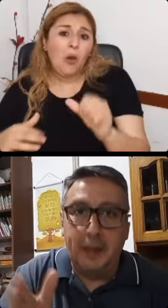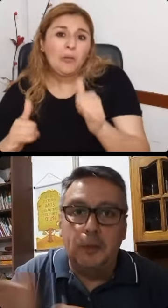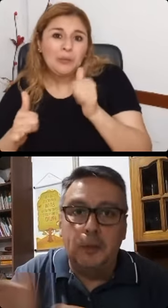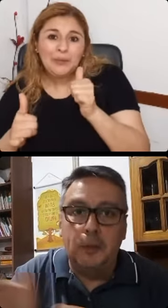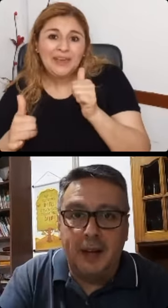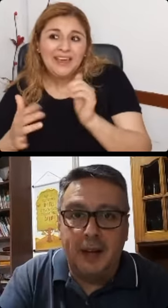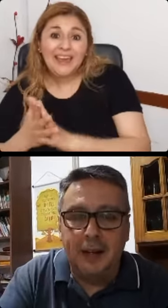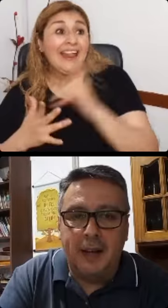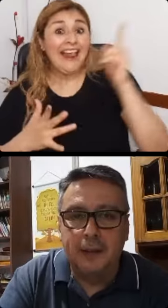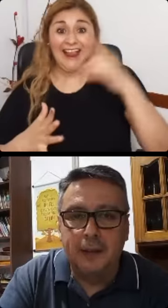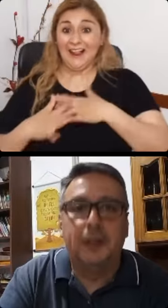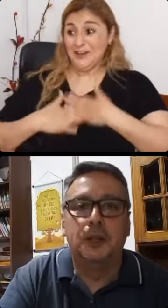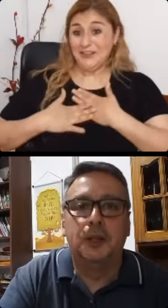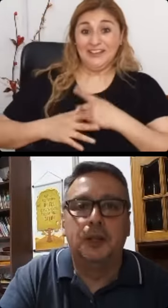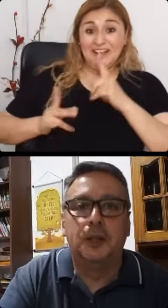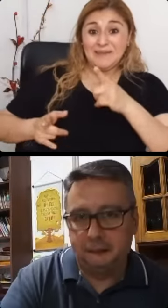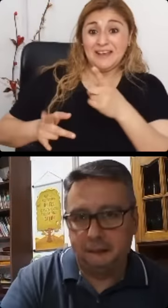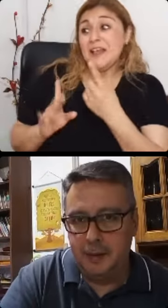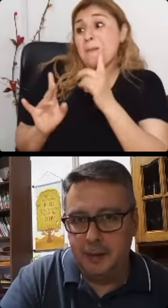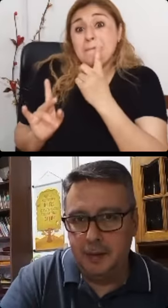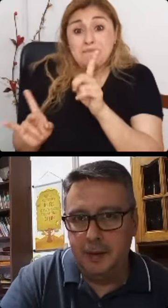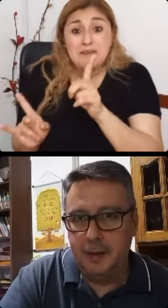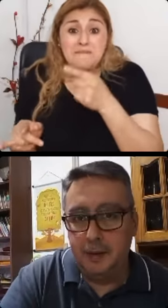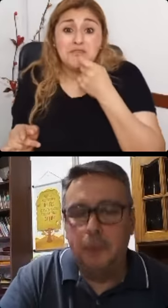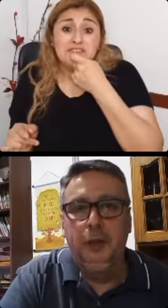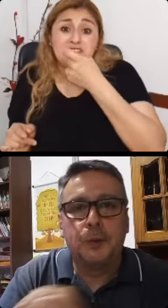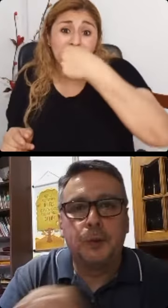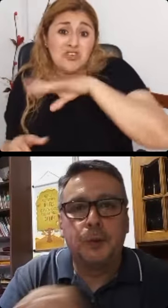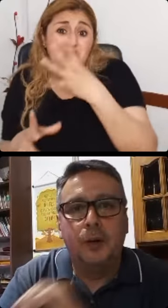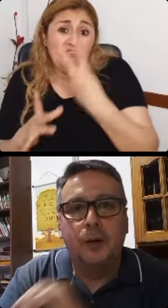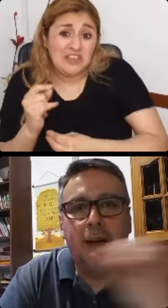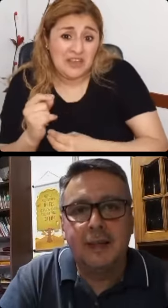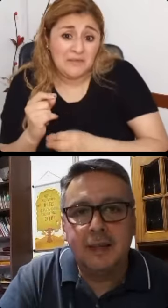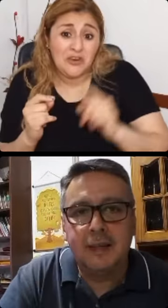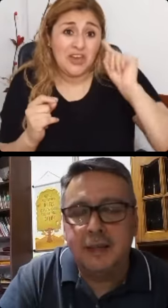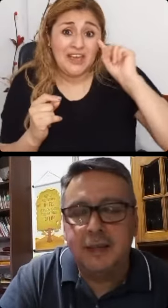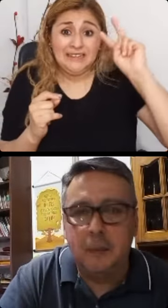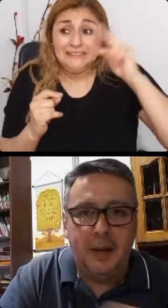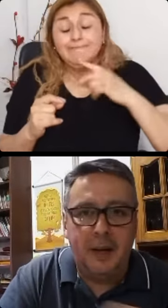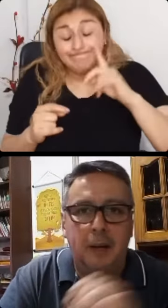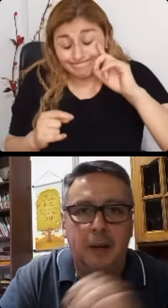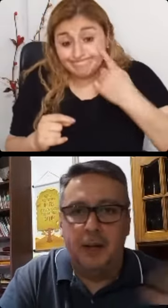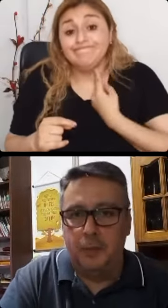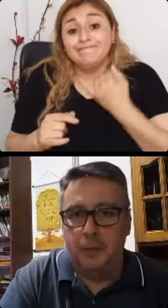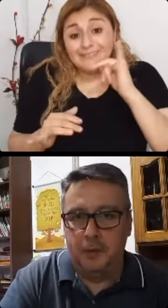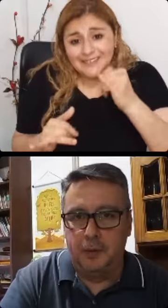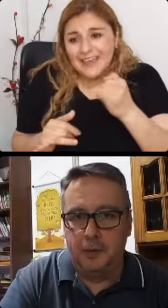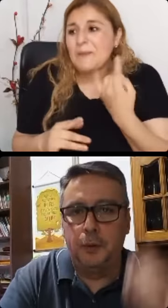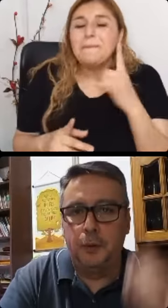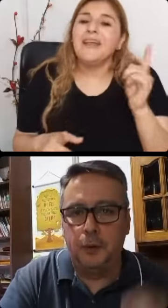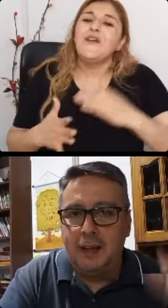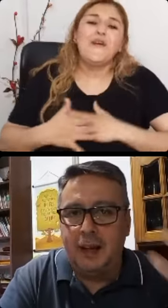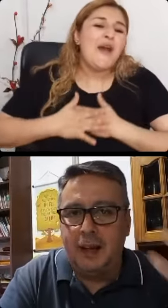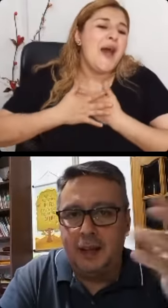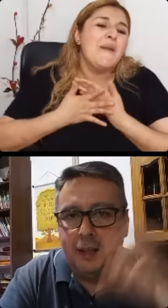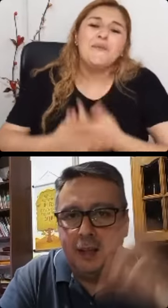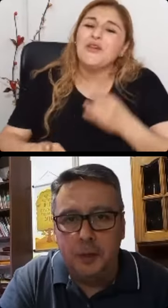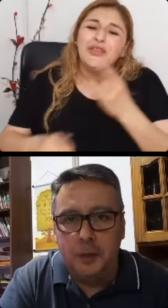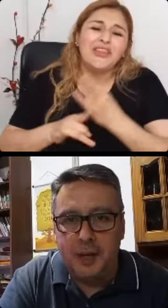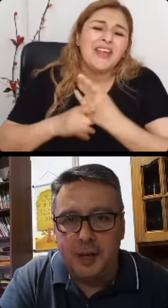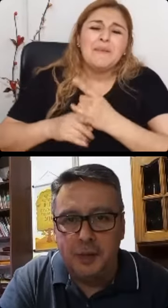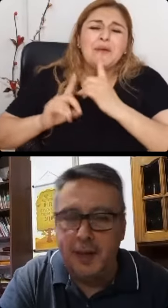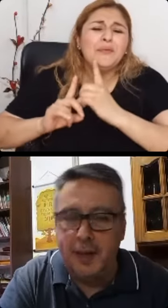vez que metemos la pata poniéndose triste pero su amor es siempre el mismo no aumenta